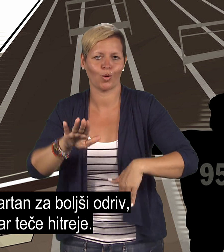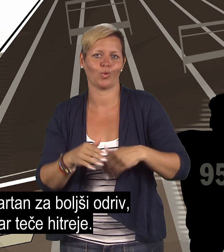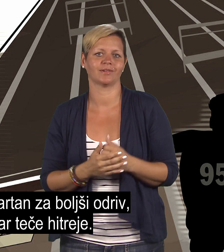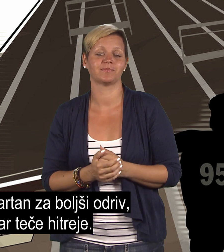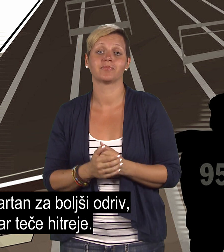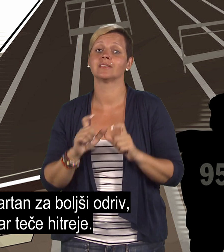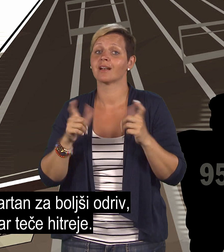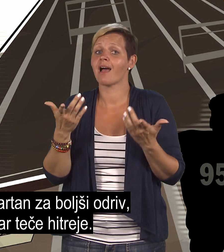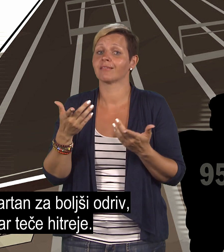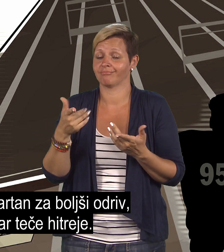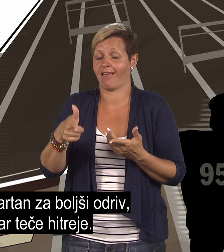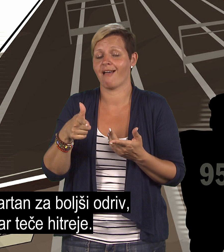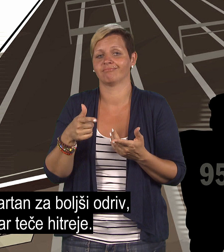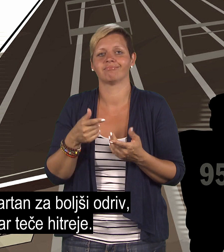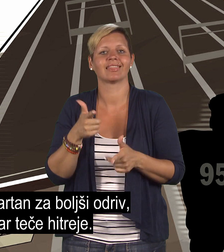teče hitreje.